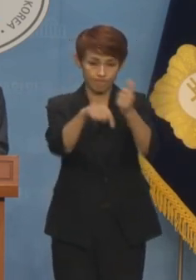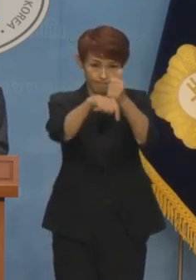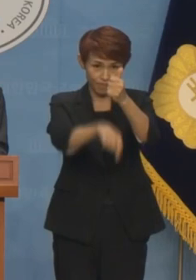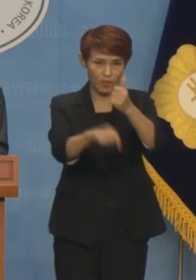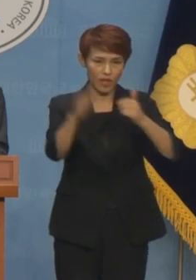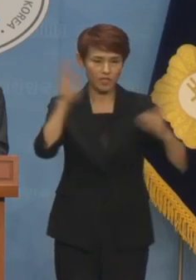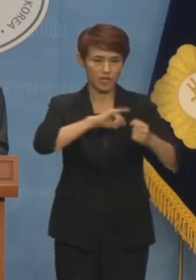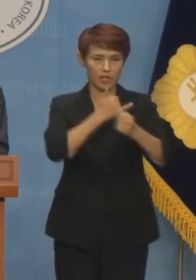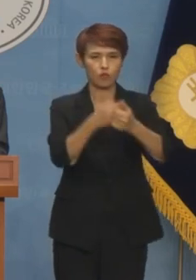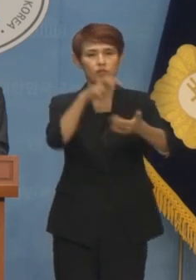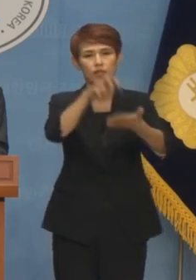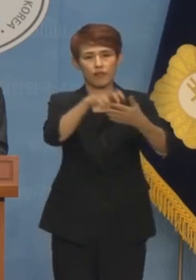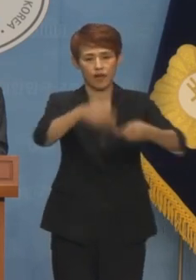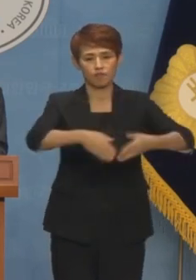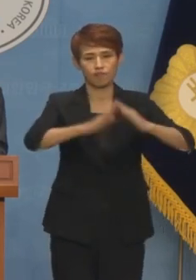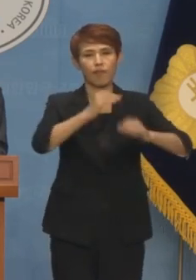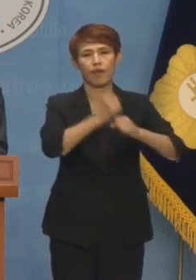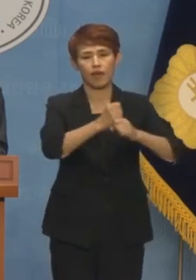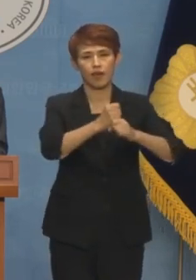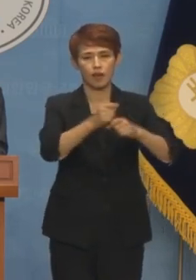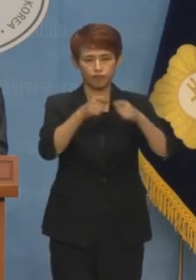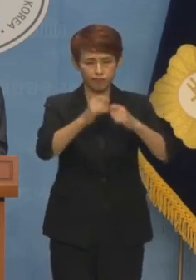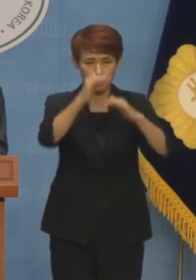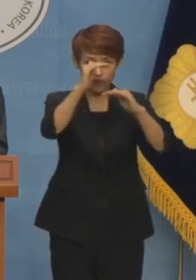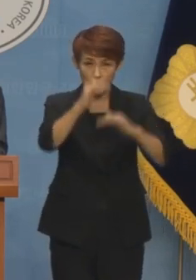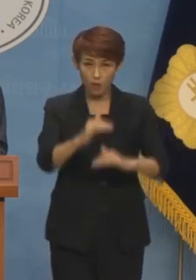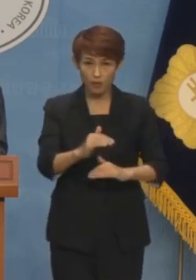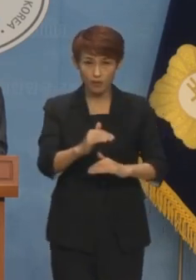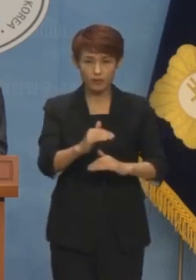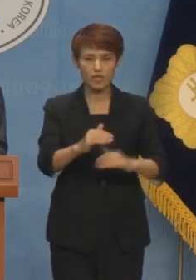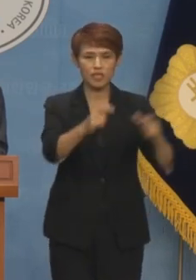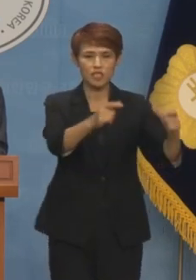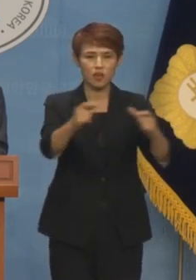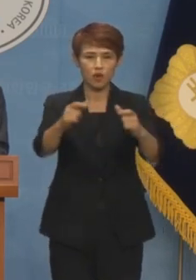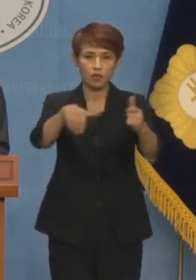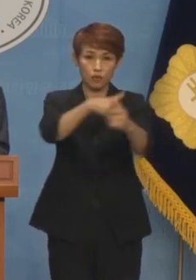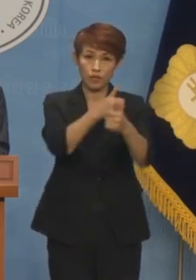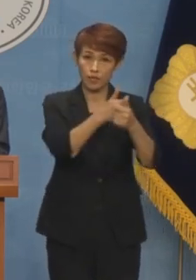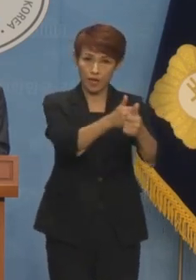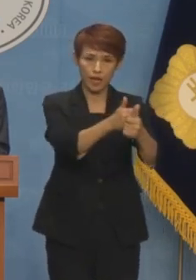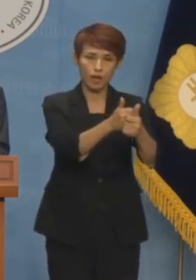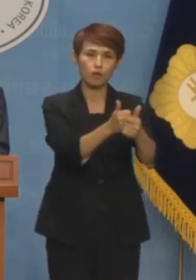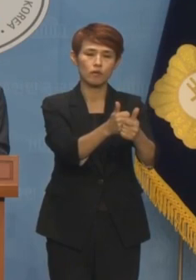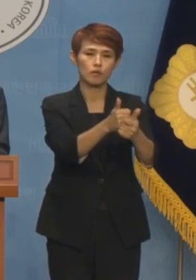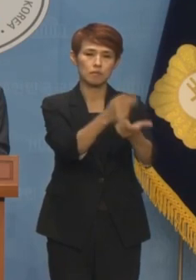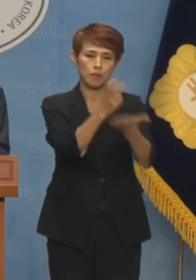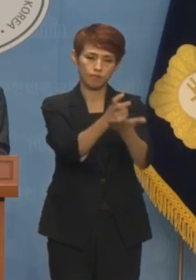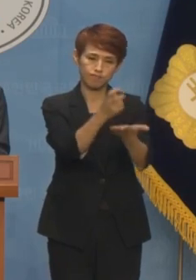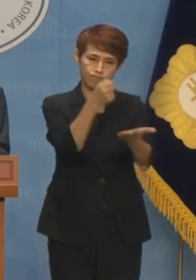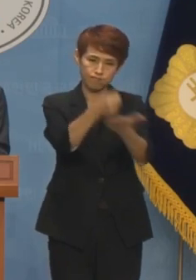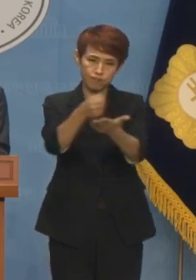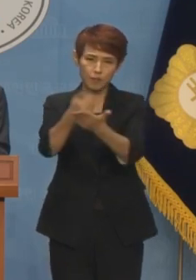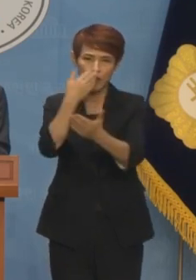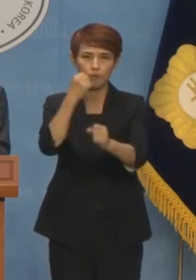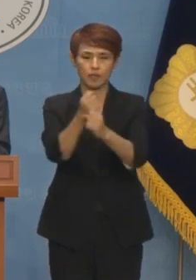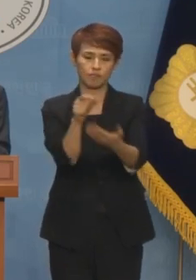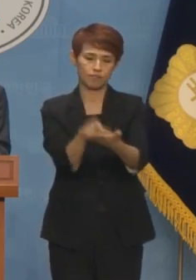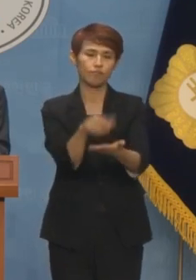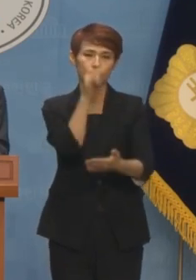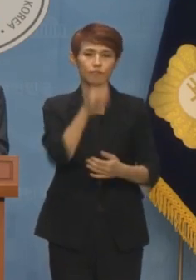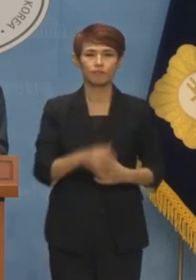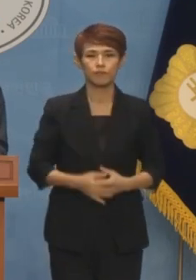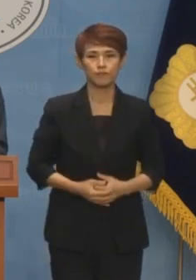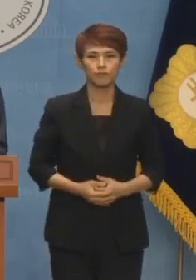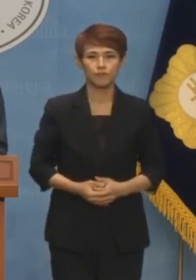두게 하였고 보다 구체적인 사항들은 지역의 사정에 맞게 조례로 제정할 수 있도록 만들었습니다.